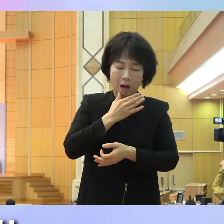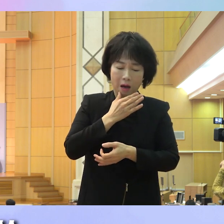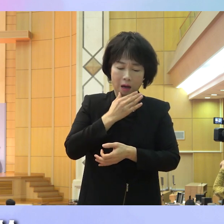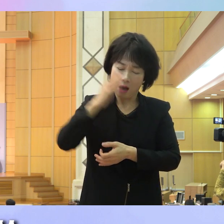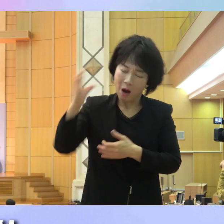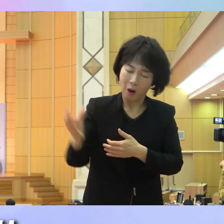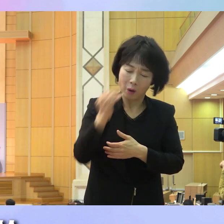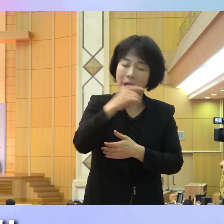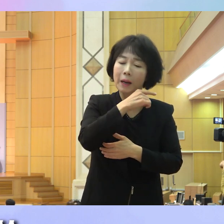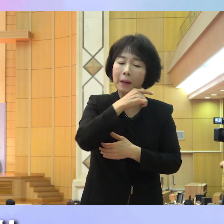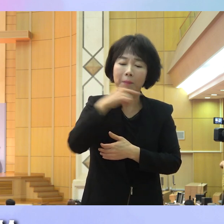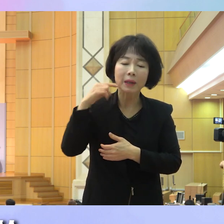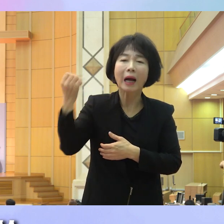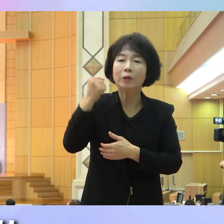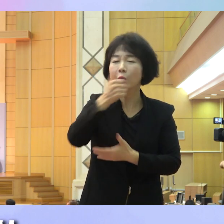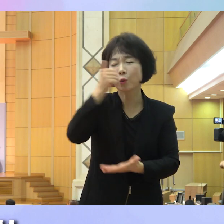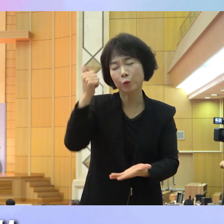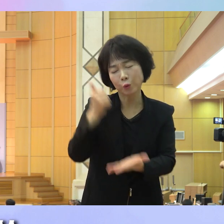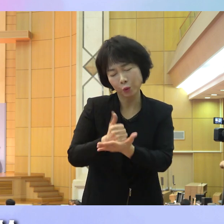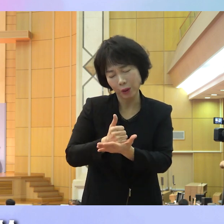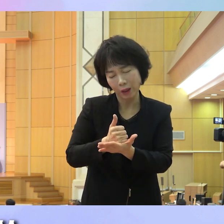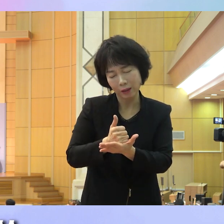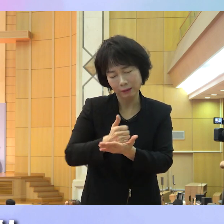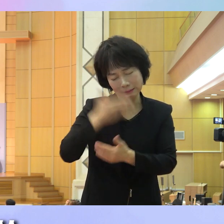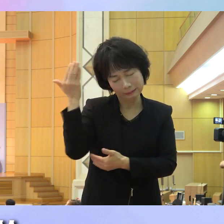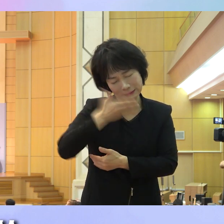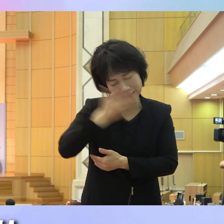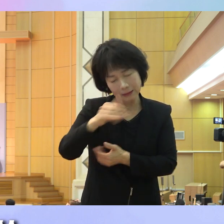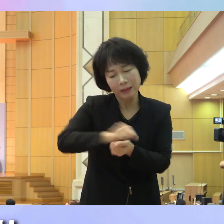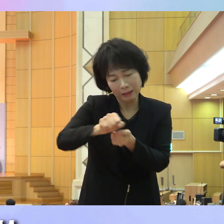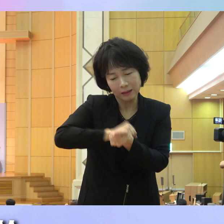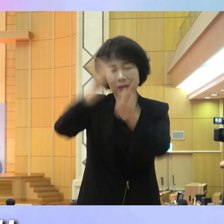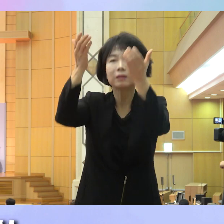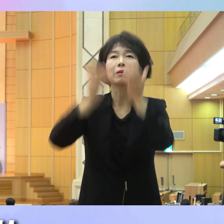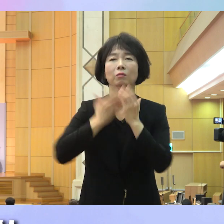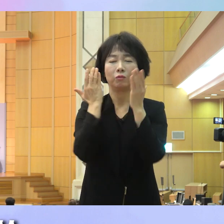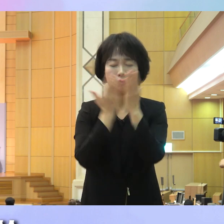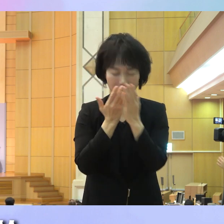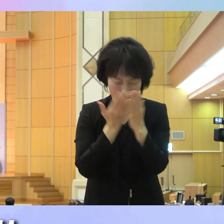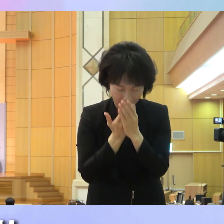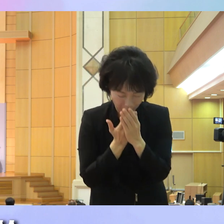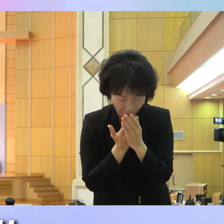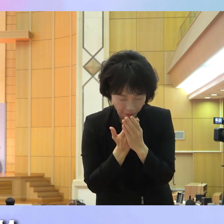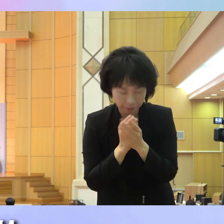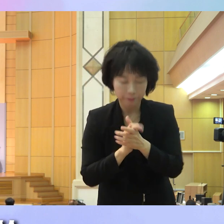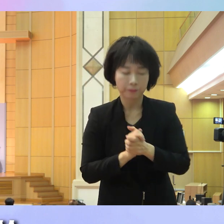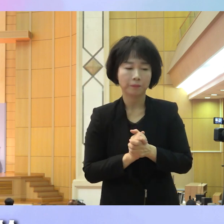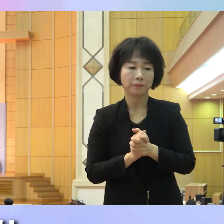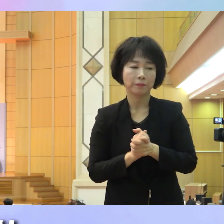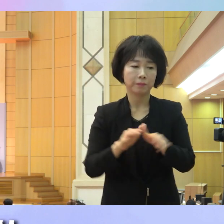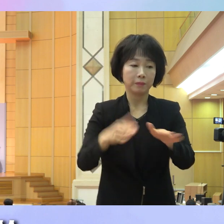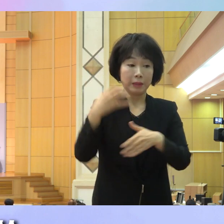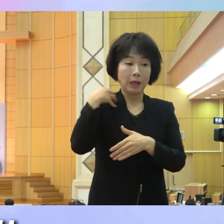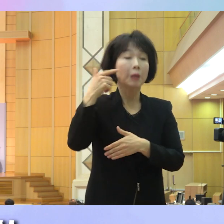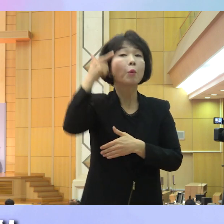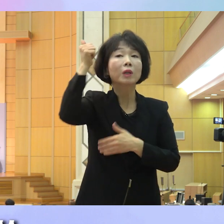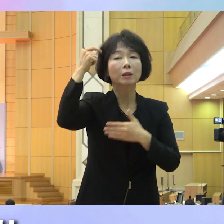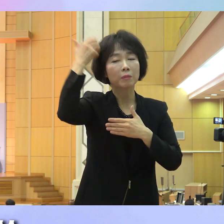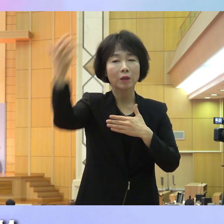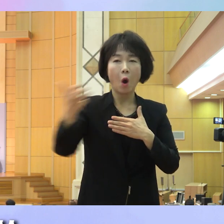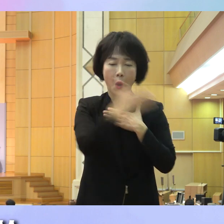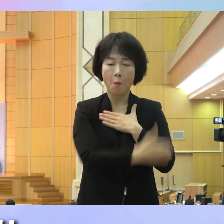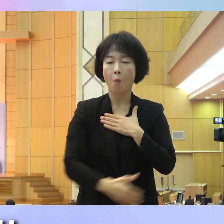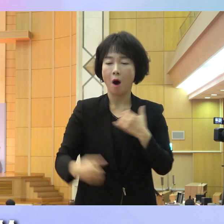그 거룩한 보혈의 피로 깨끗게 씻어 주옵소서. 귀한 담임 목사님, 먼저는